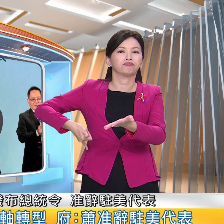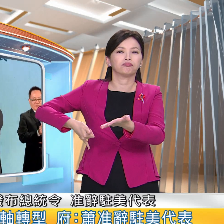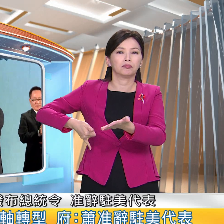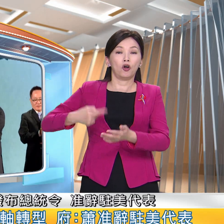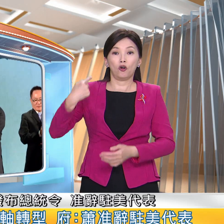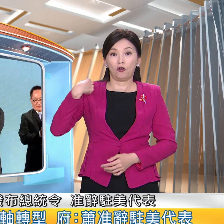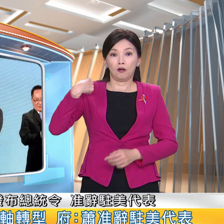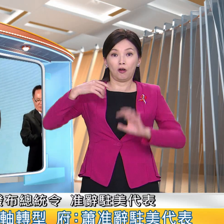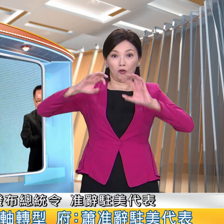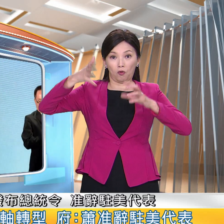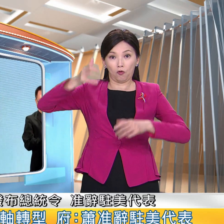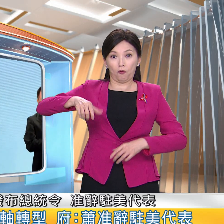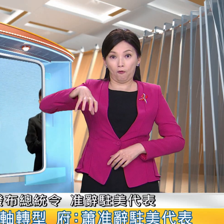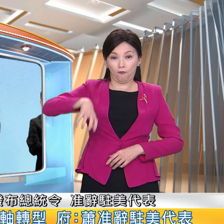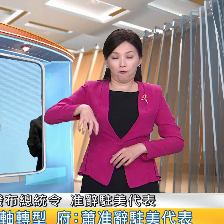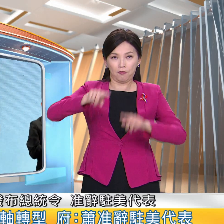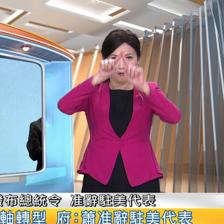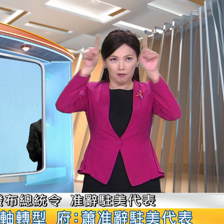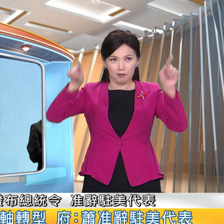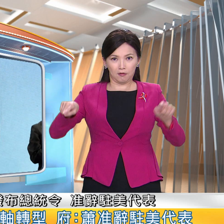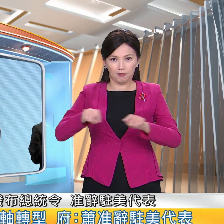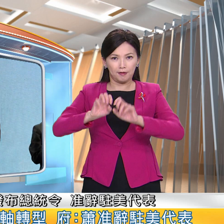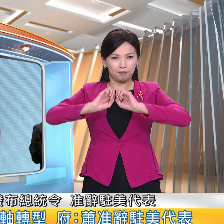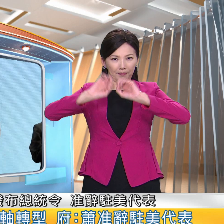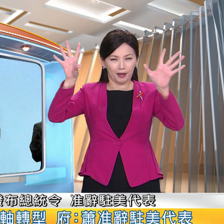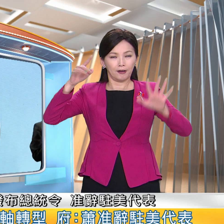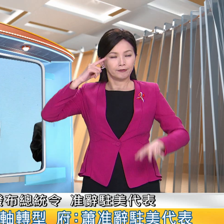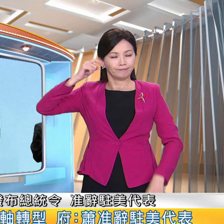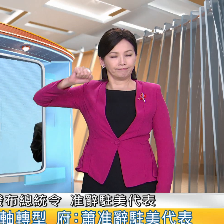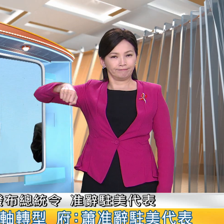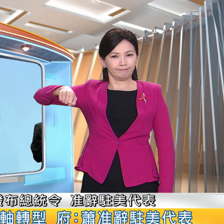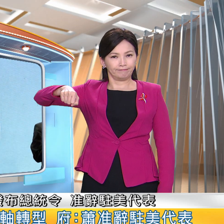令，准辞驻美代表。